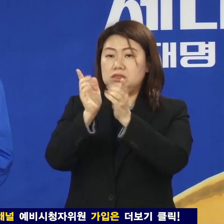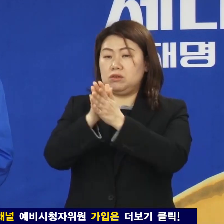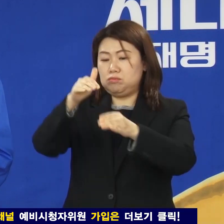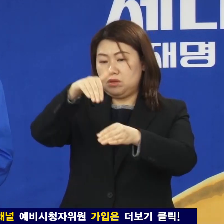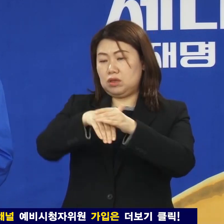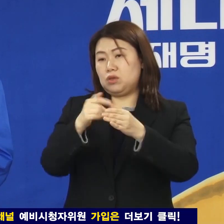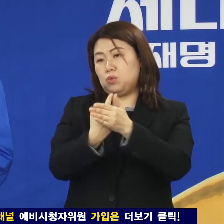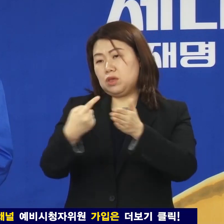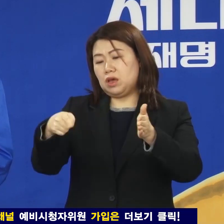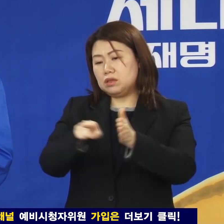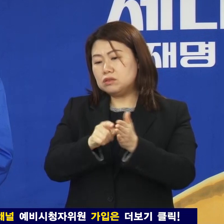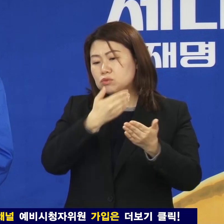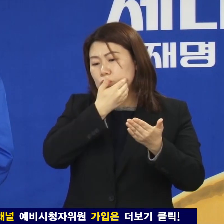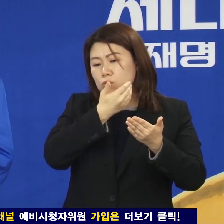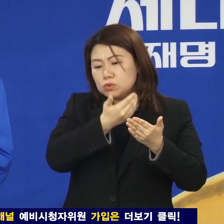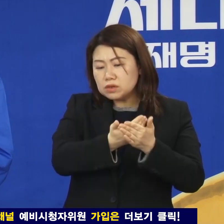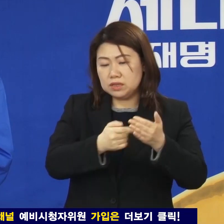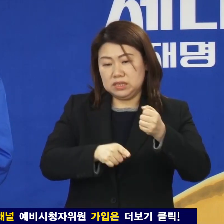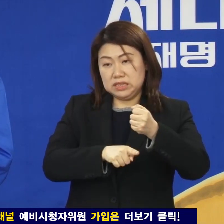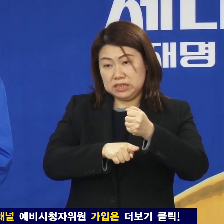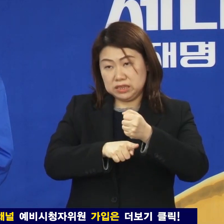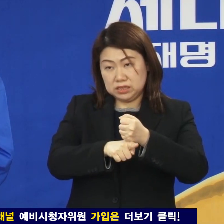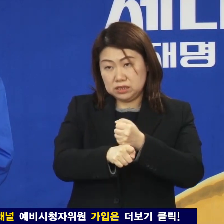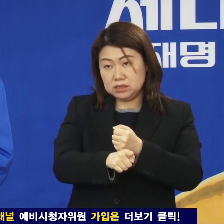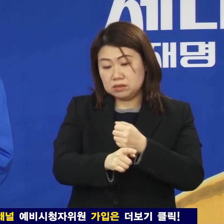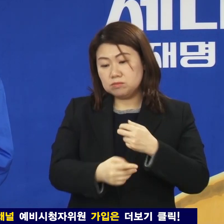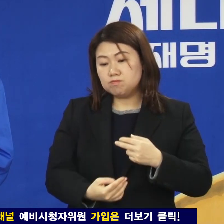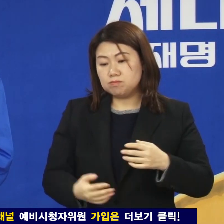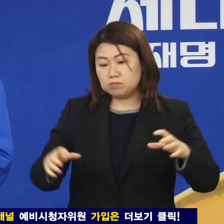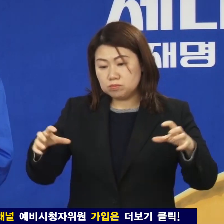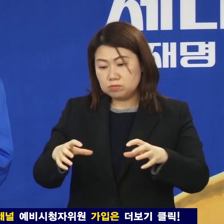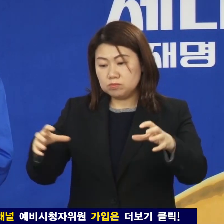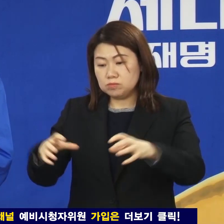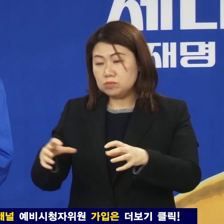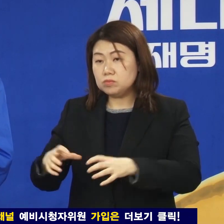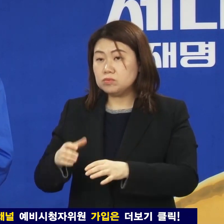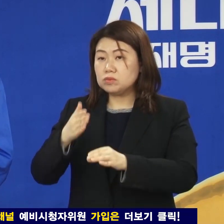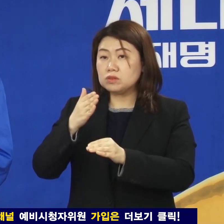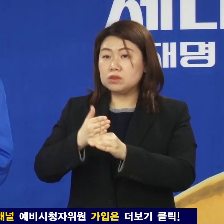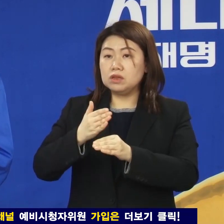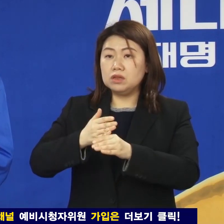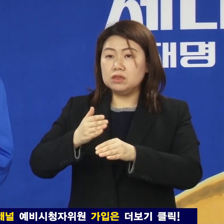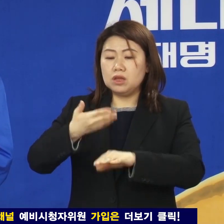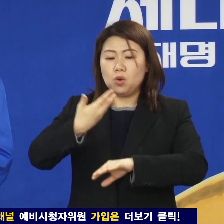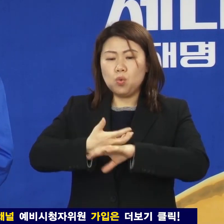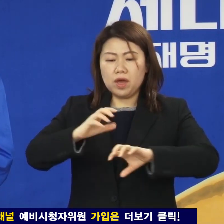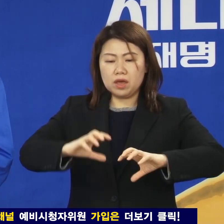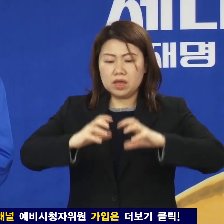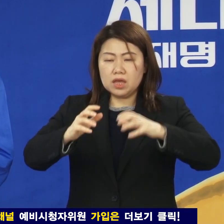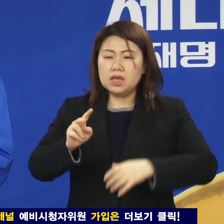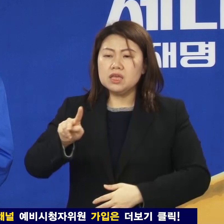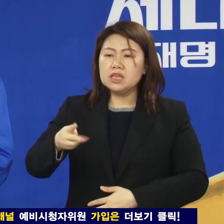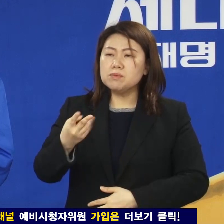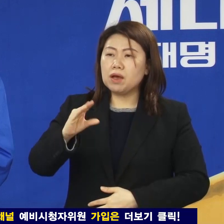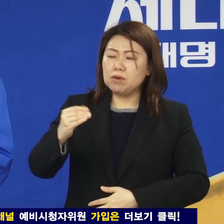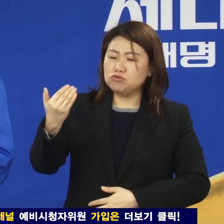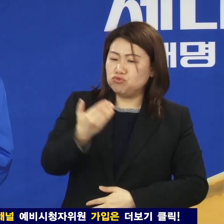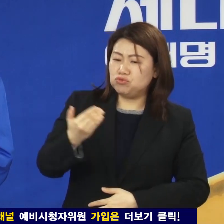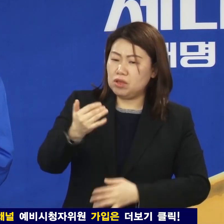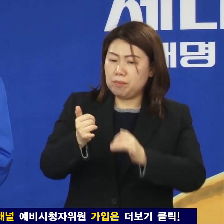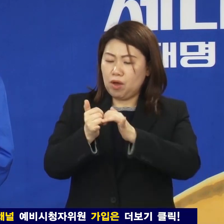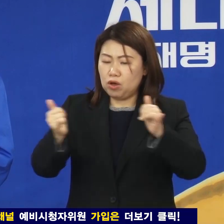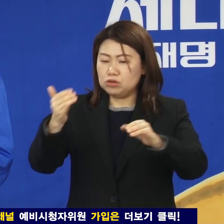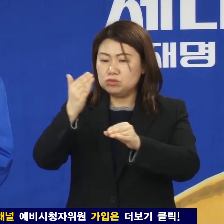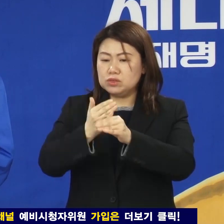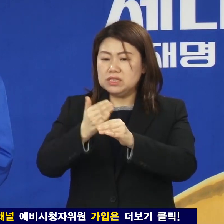뜻이 모이고 있습니다 이번 제외 국민투표 는 전체 해외 거주 유권자 200만 9000여 명 가운데